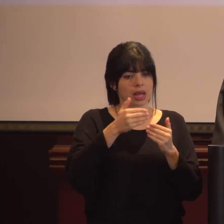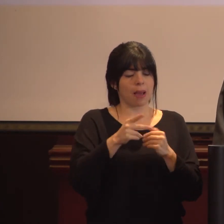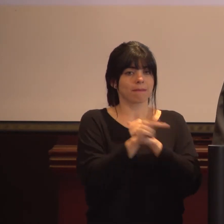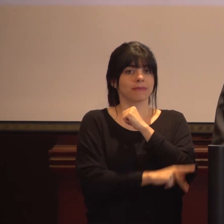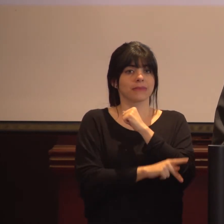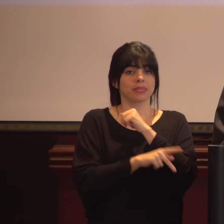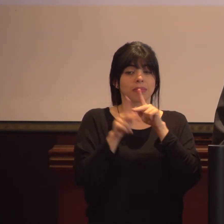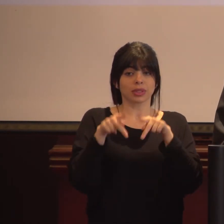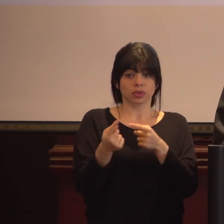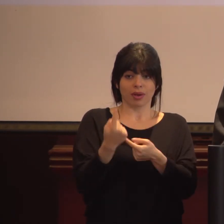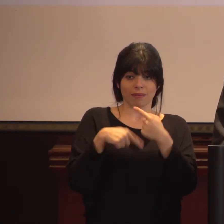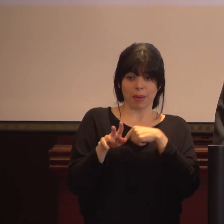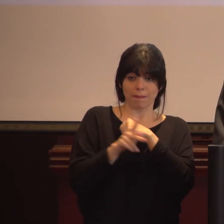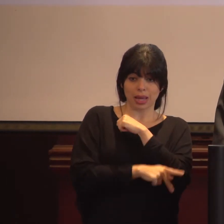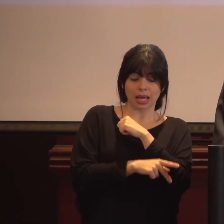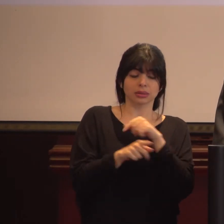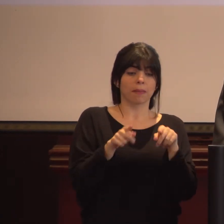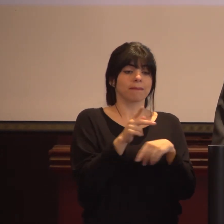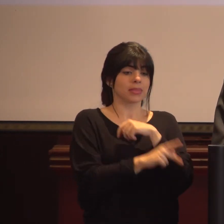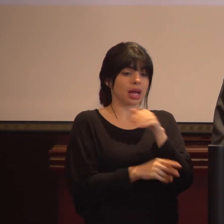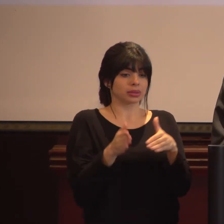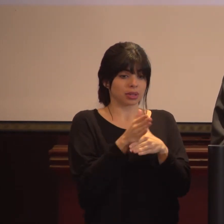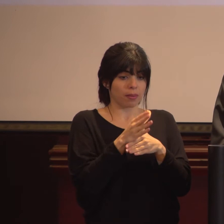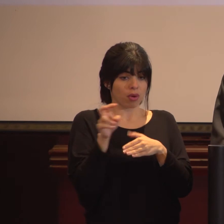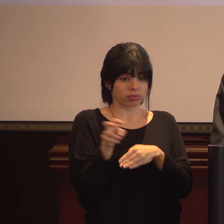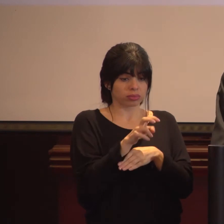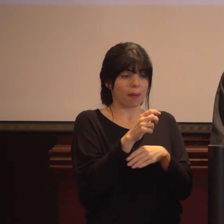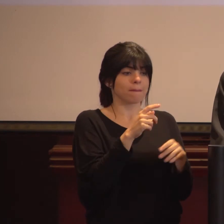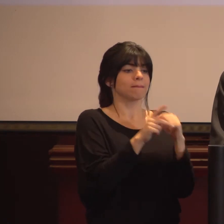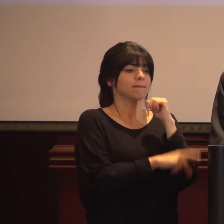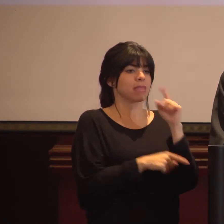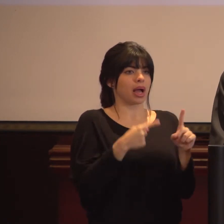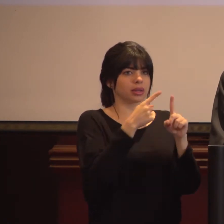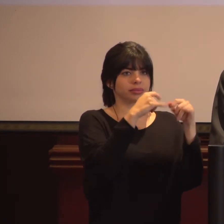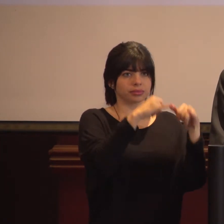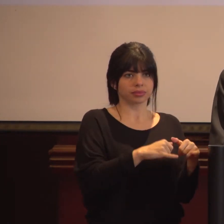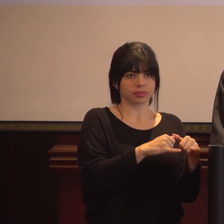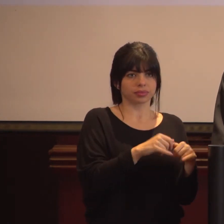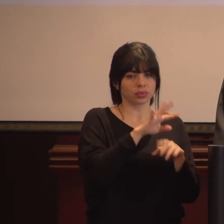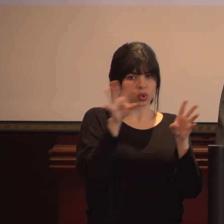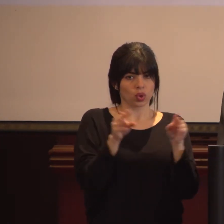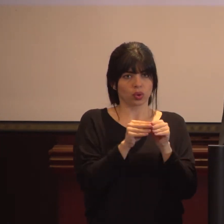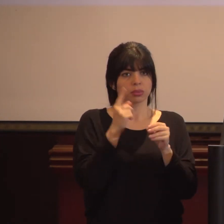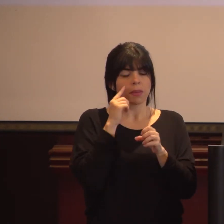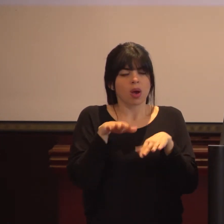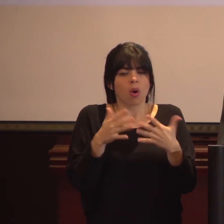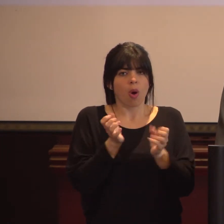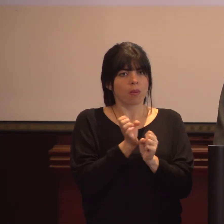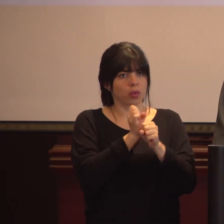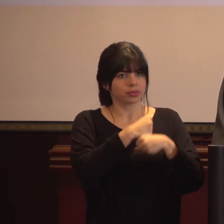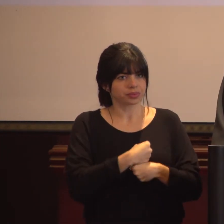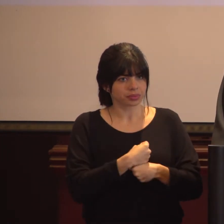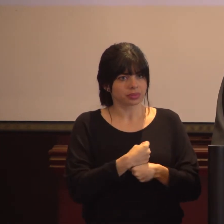países de origen países de tránsitos y países de asilo o destino para su ejecución